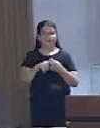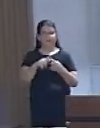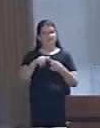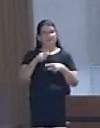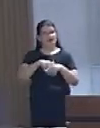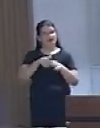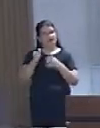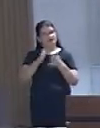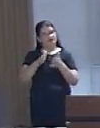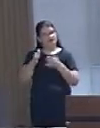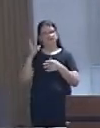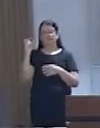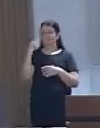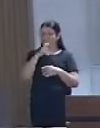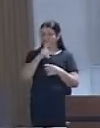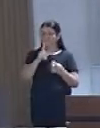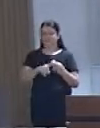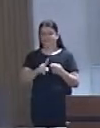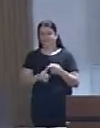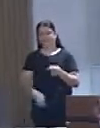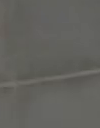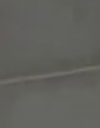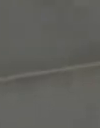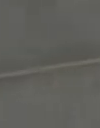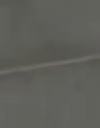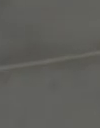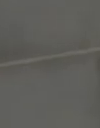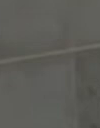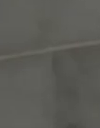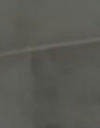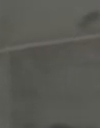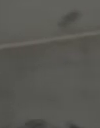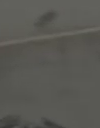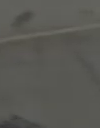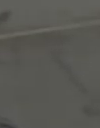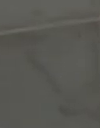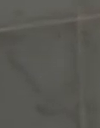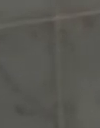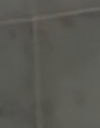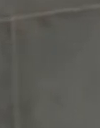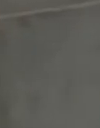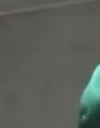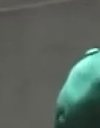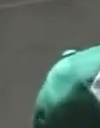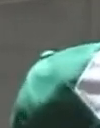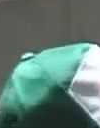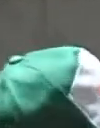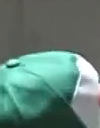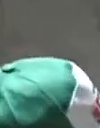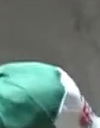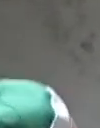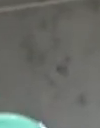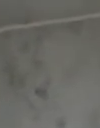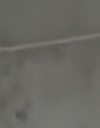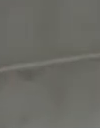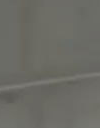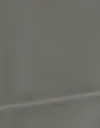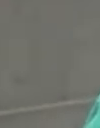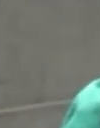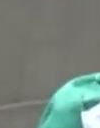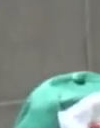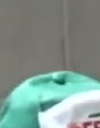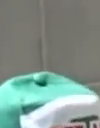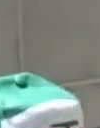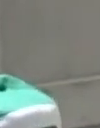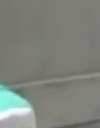momentos difíceis também, onde havia uma dificuldade de relacionamento e, com isso,